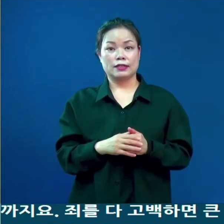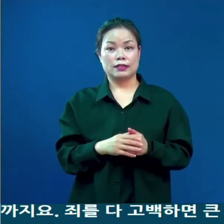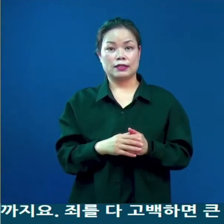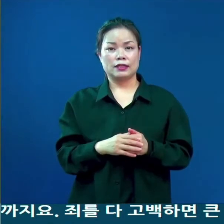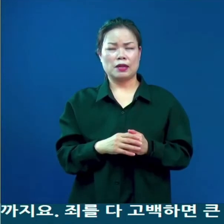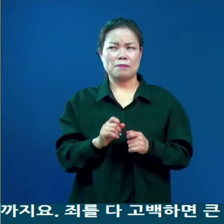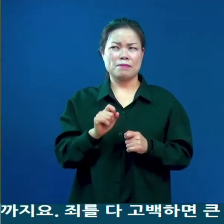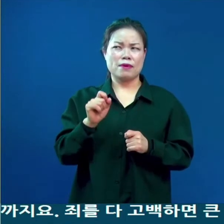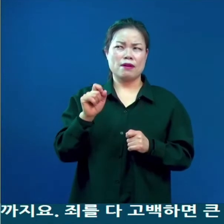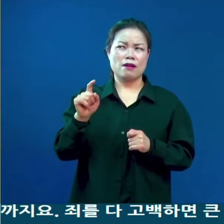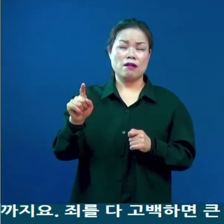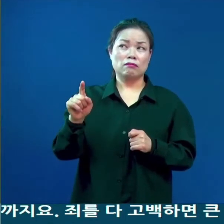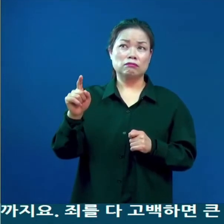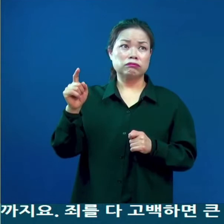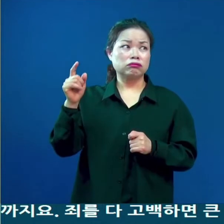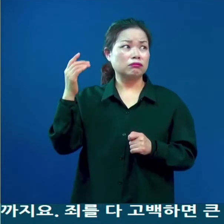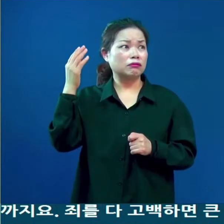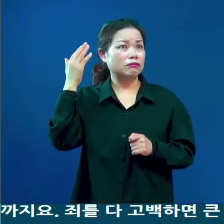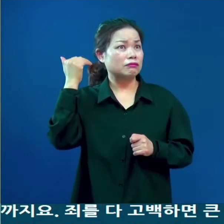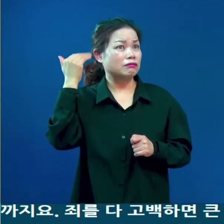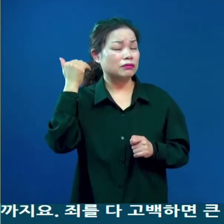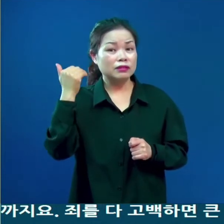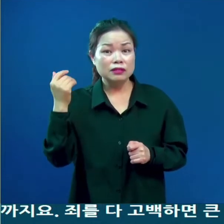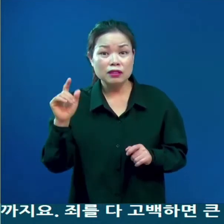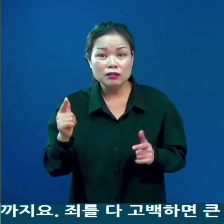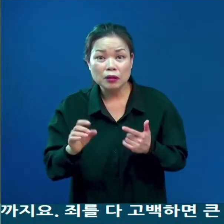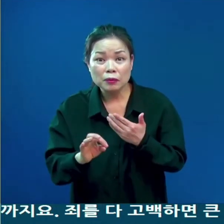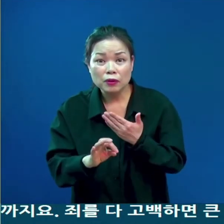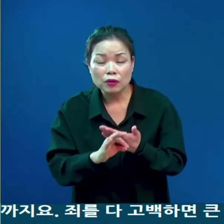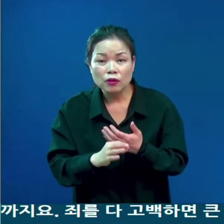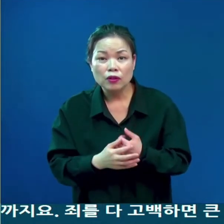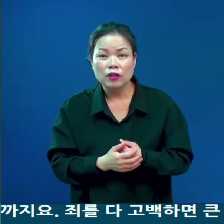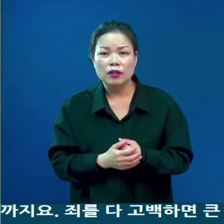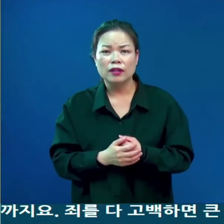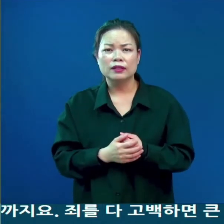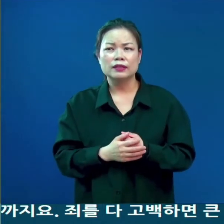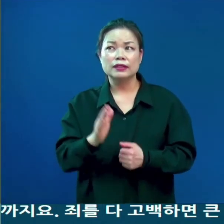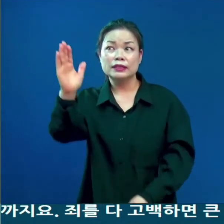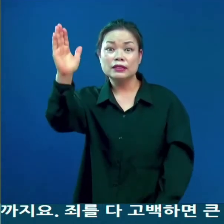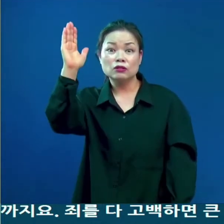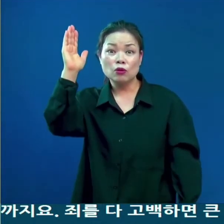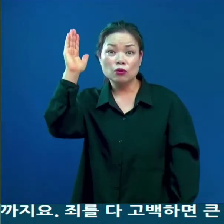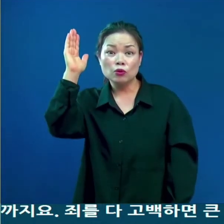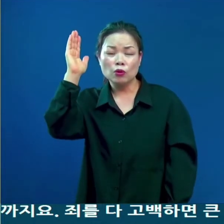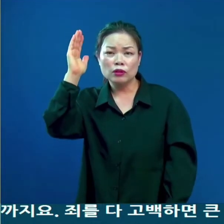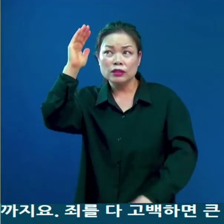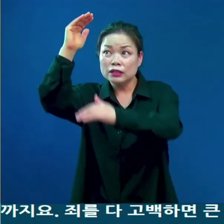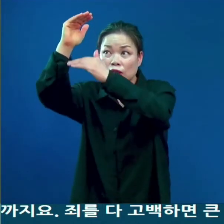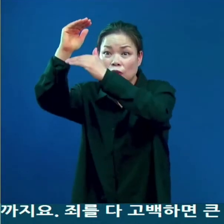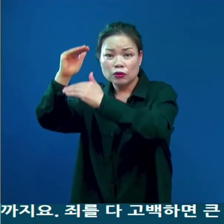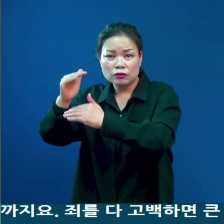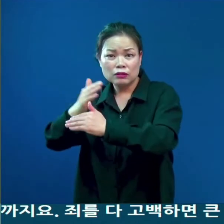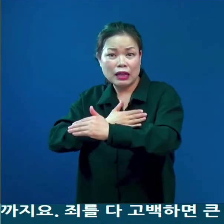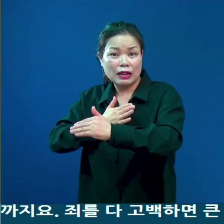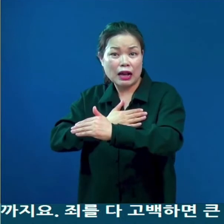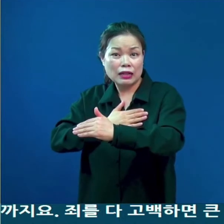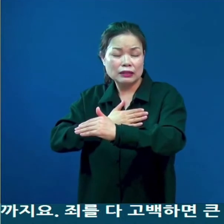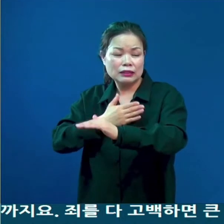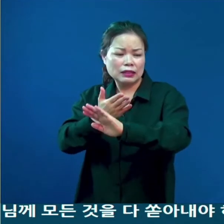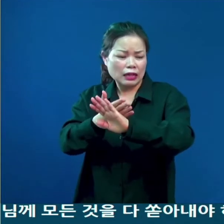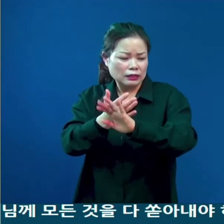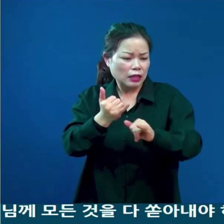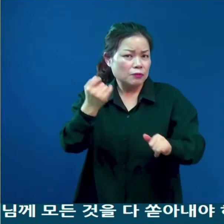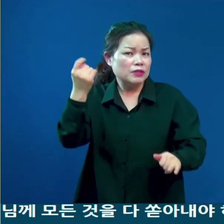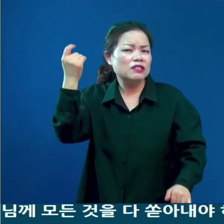먼 이야기처럼 들리고 계시다면, 아니면은 이 설교, 이 내용이 내가 아닌 다른